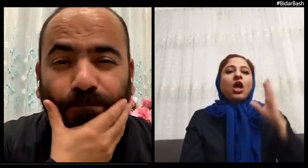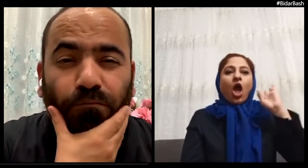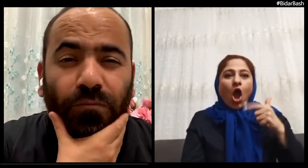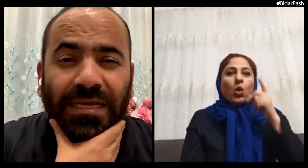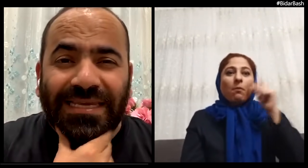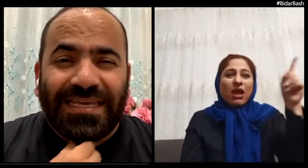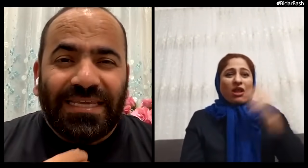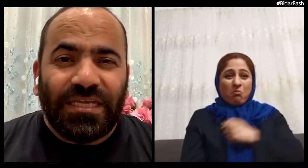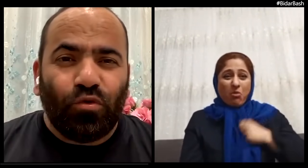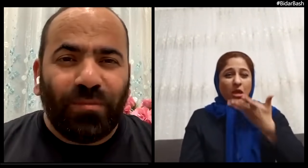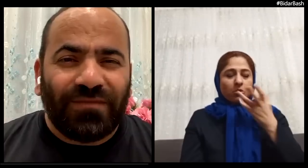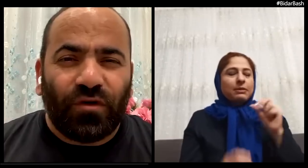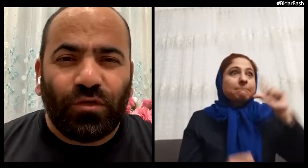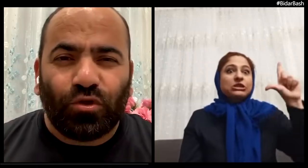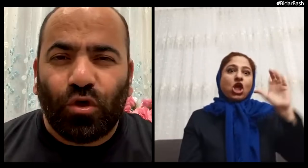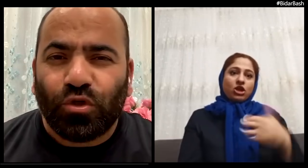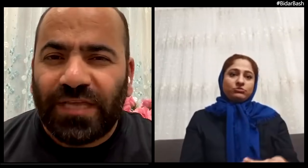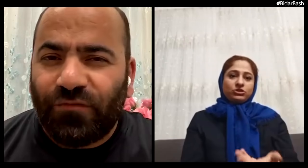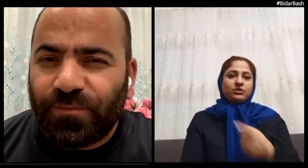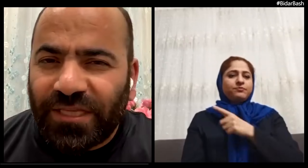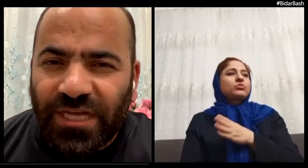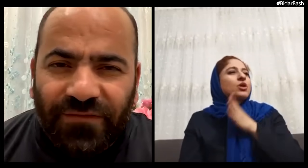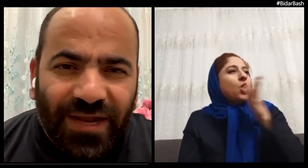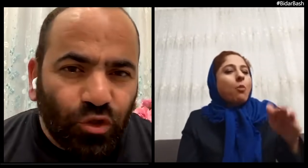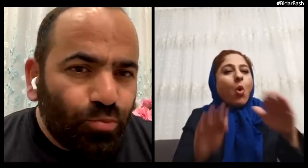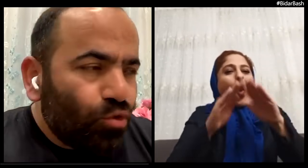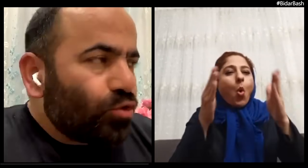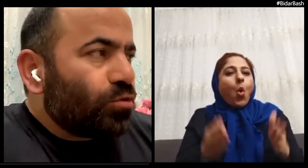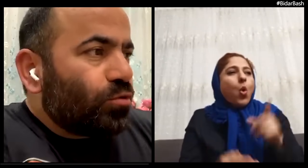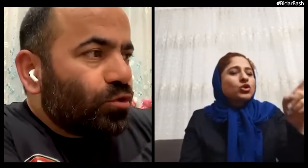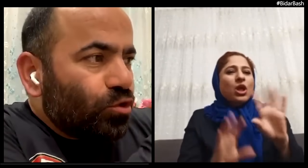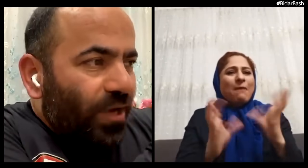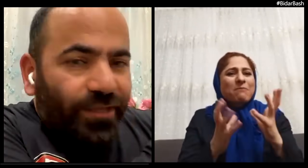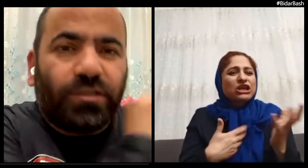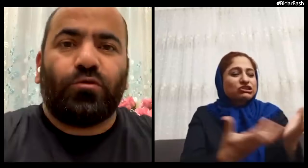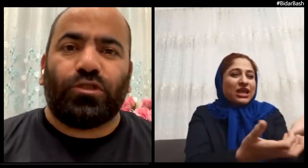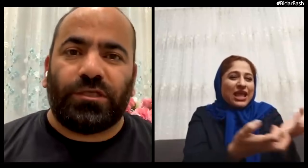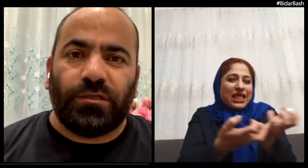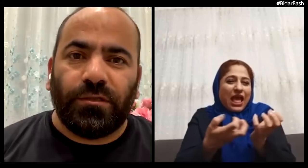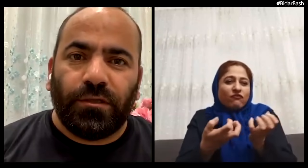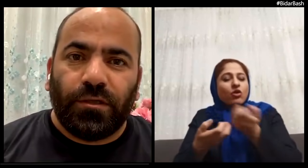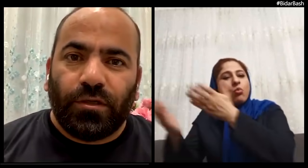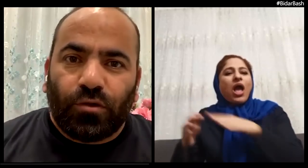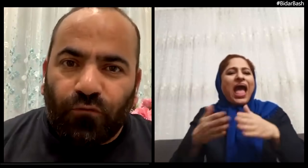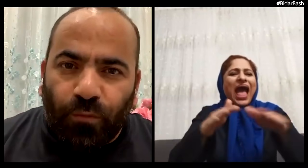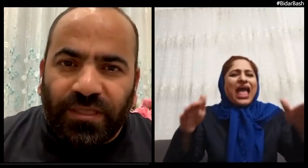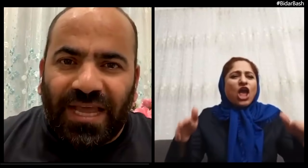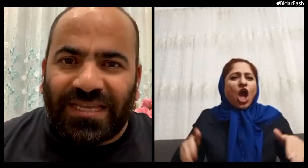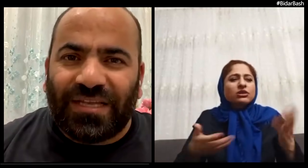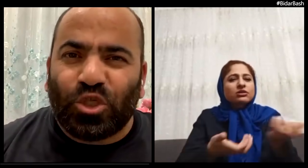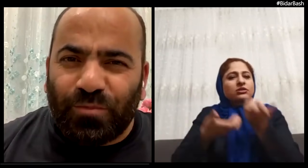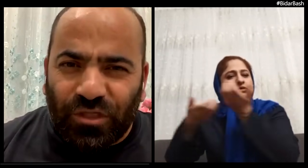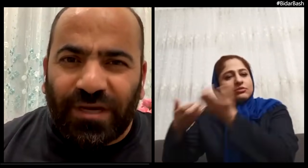بودن. این اومد وارد اتاق شد، یواش بچه رو برداشت برد گذاشت تو حیاتی گوشه ای. گفت خب